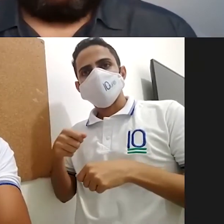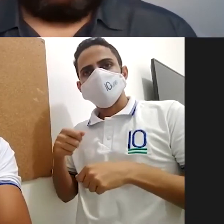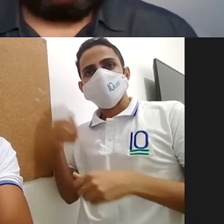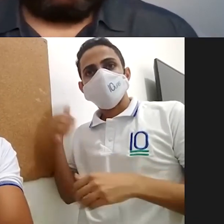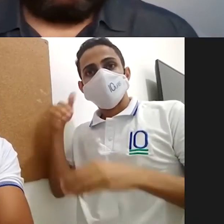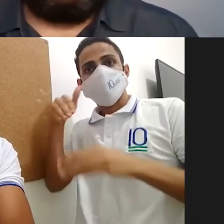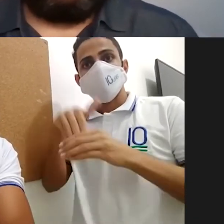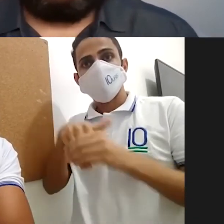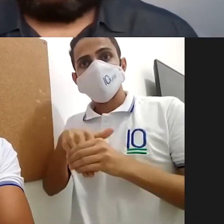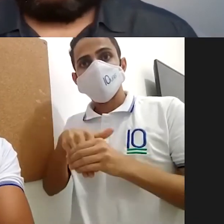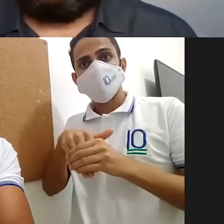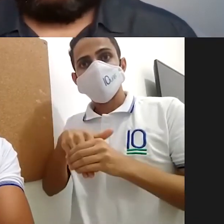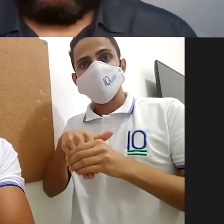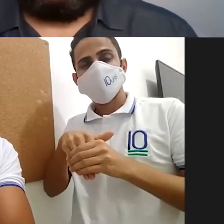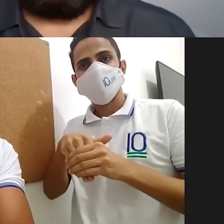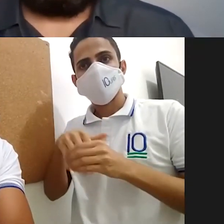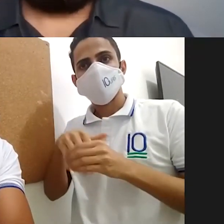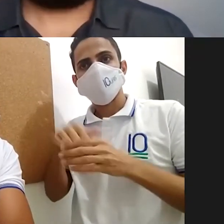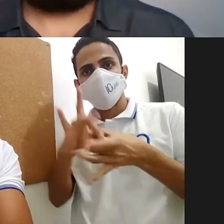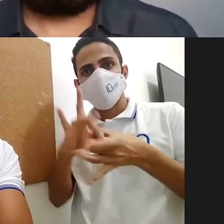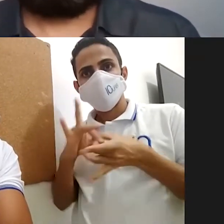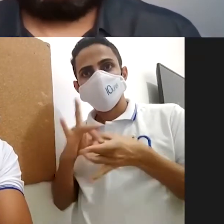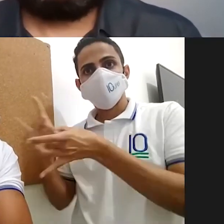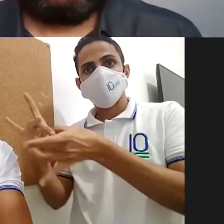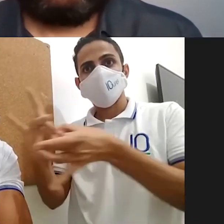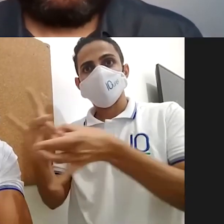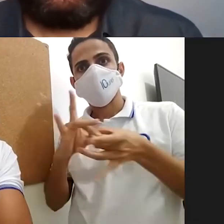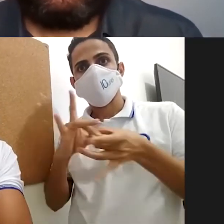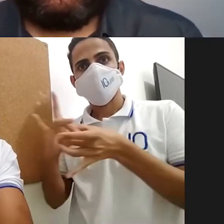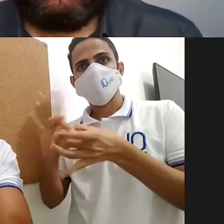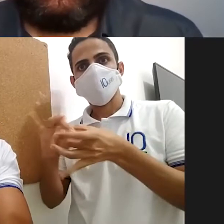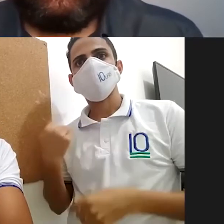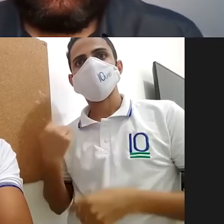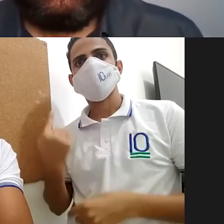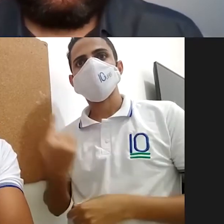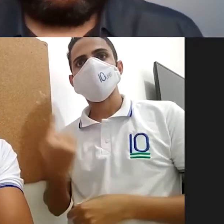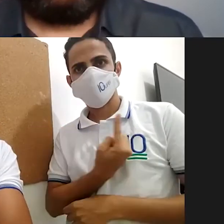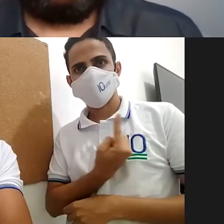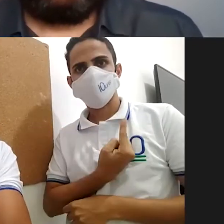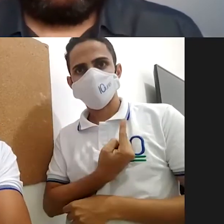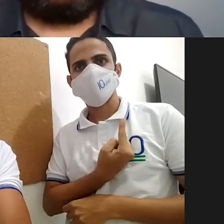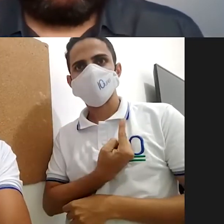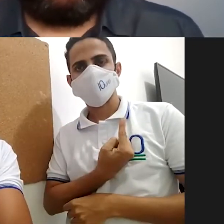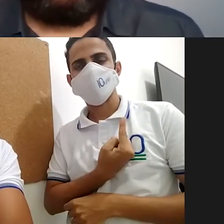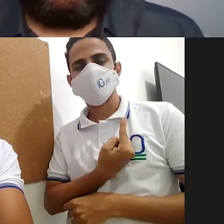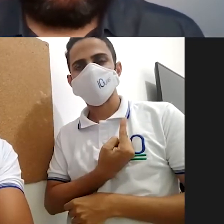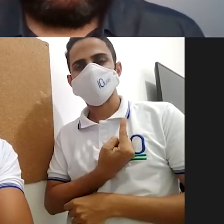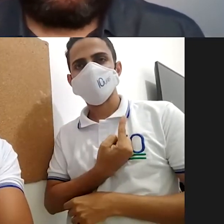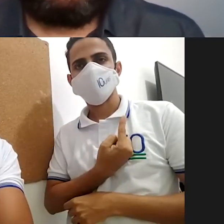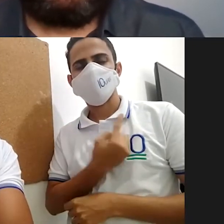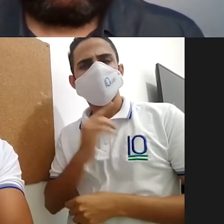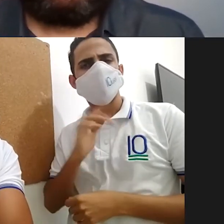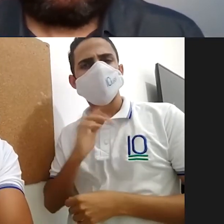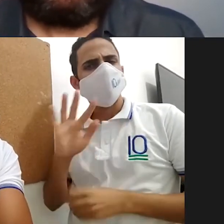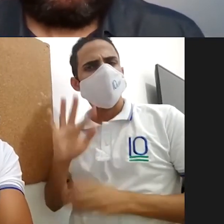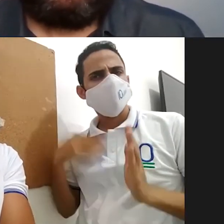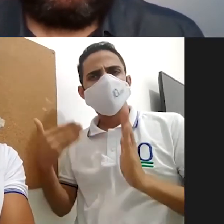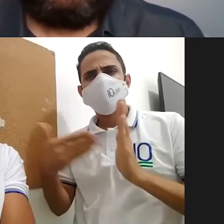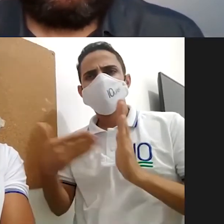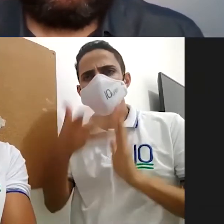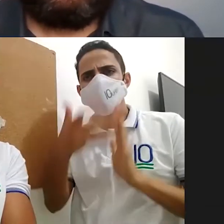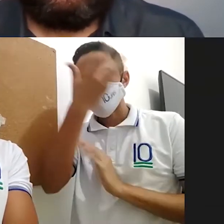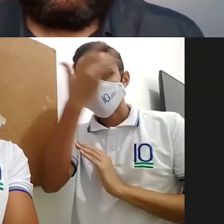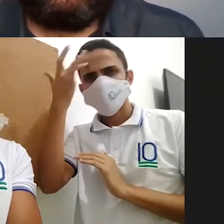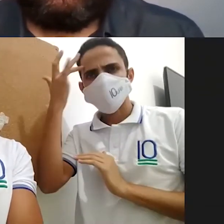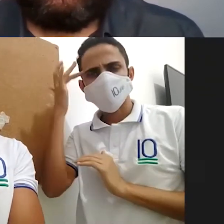Inclusive, máscara, Lu. Vamos lá. Você tomou conhecimento, semana passada saiu uma pesquisa uma